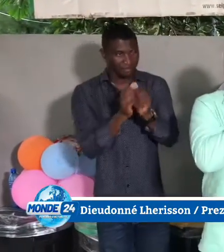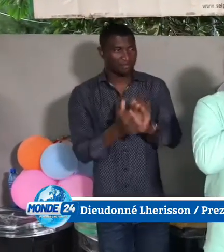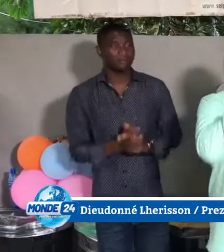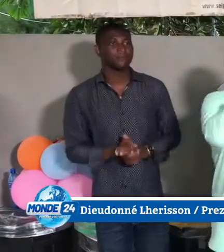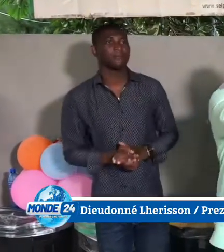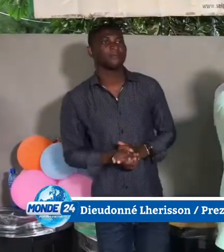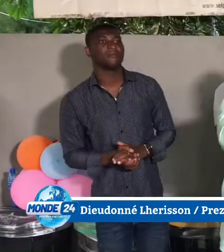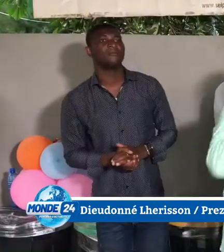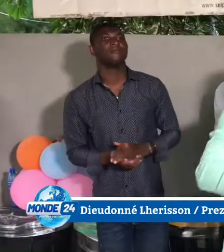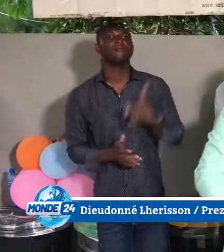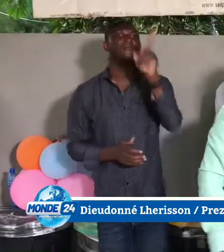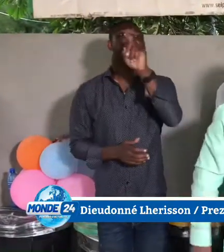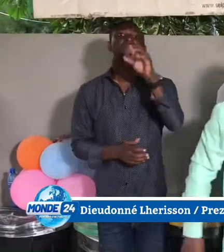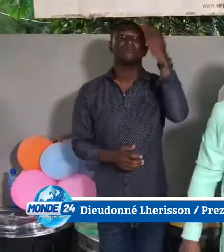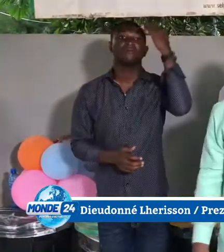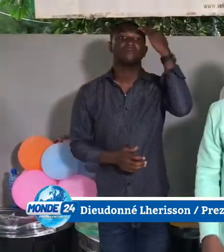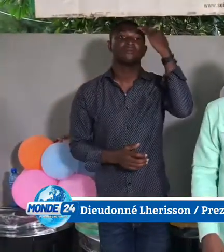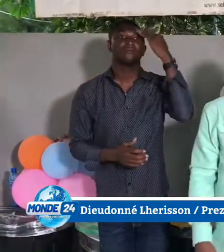Est-ce que nous